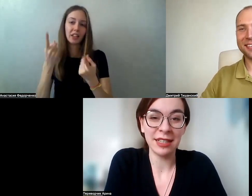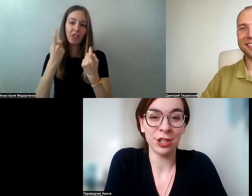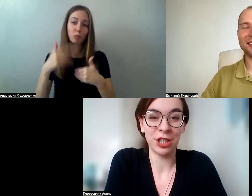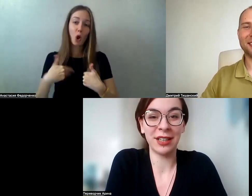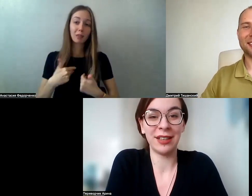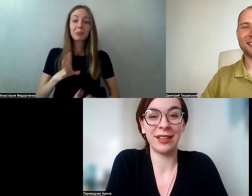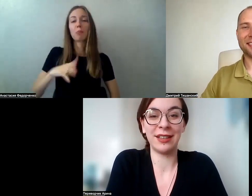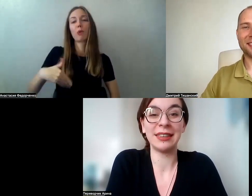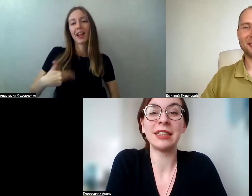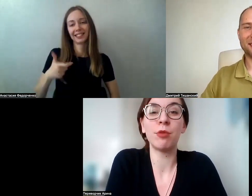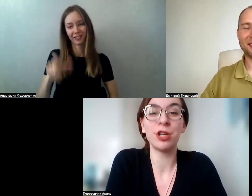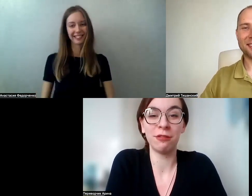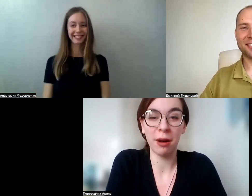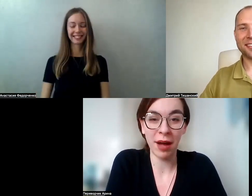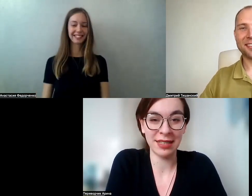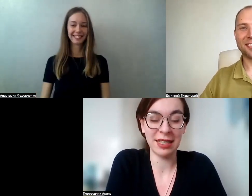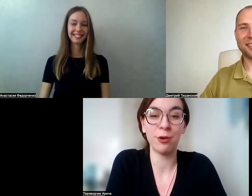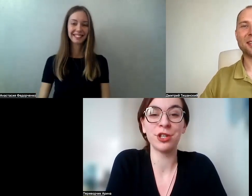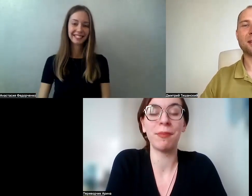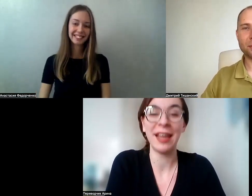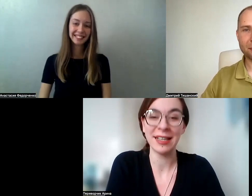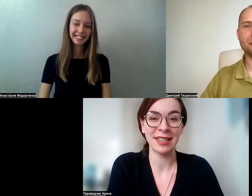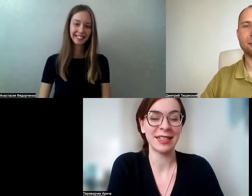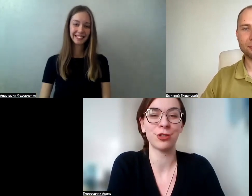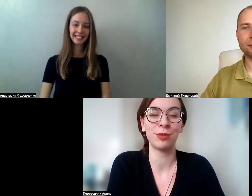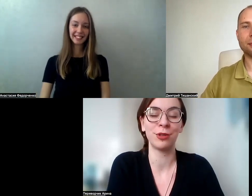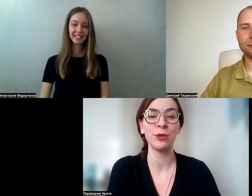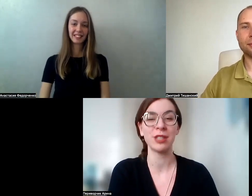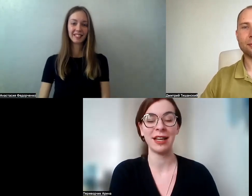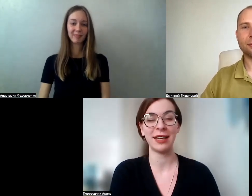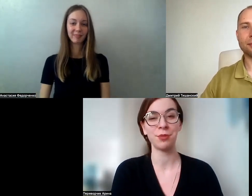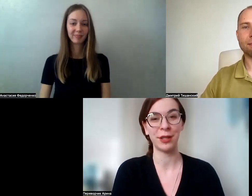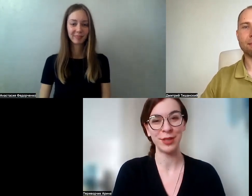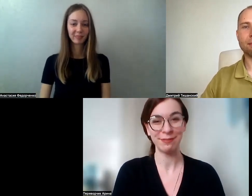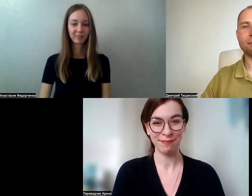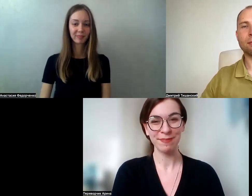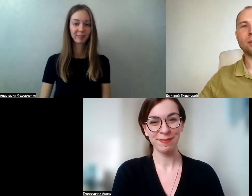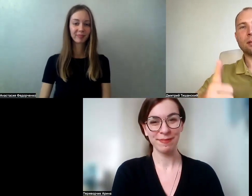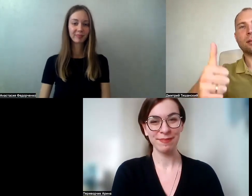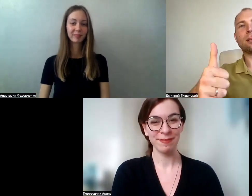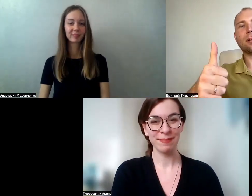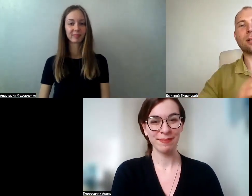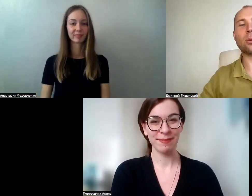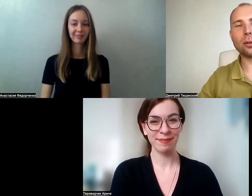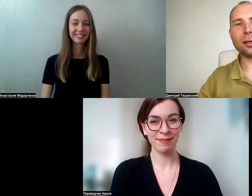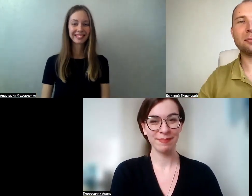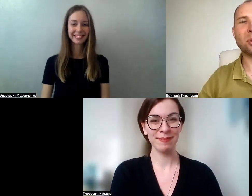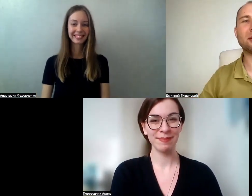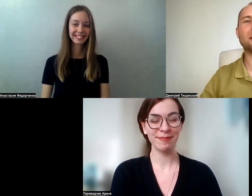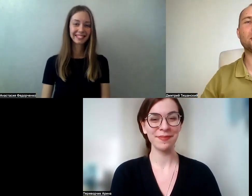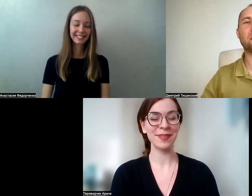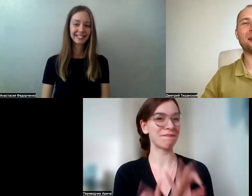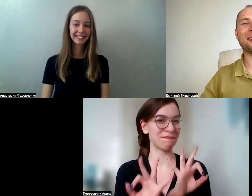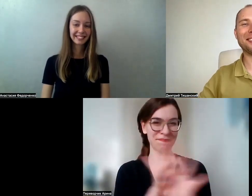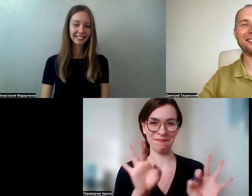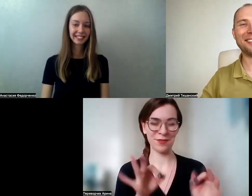среди слышащих, дать им больше информации, больше полезности, чтобы глухие узнавали о нашем продукте. Круто,